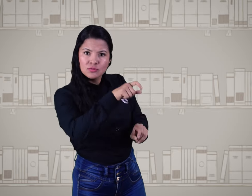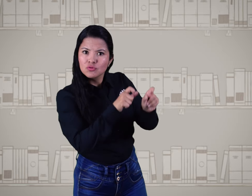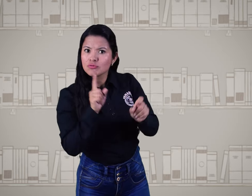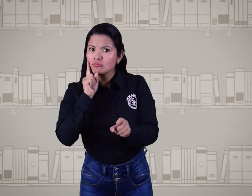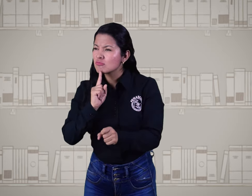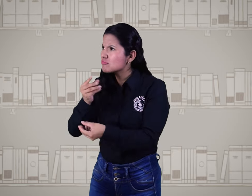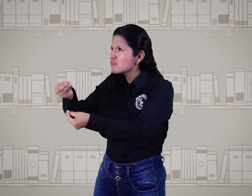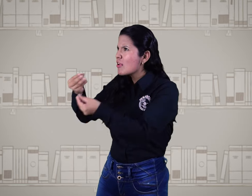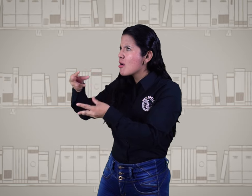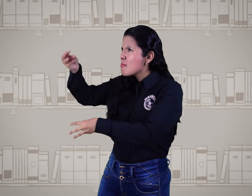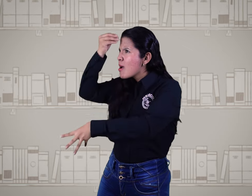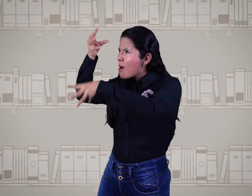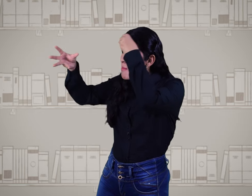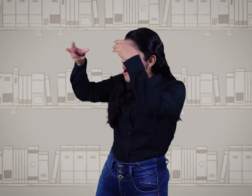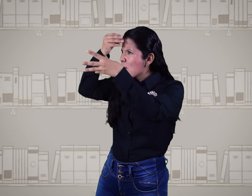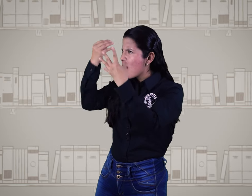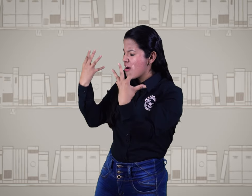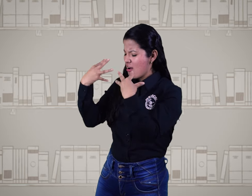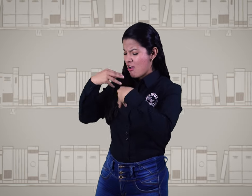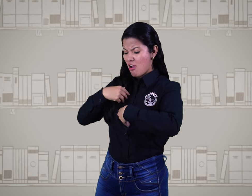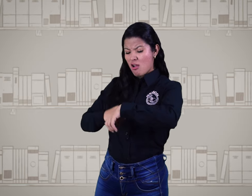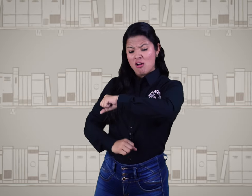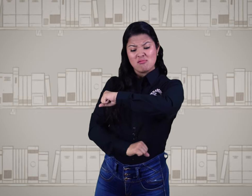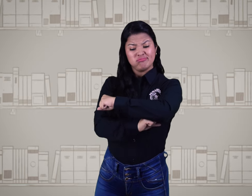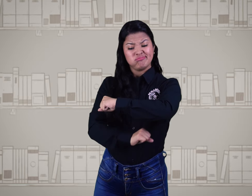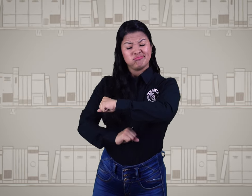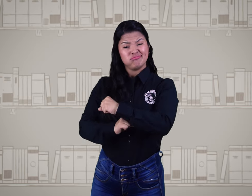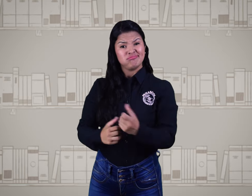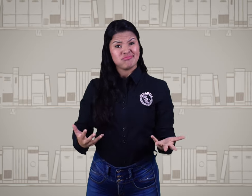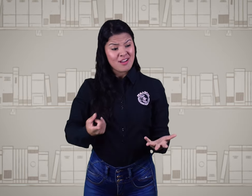pertinente, garantizando el derecho a la educación.